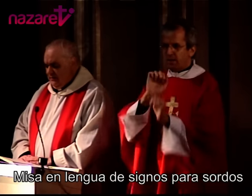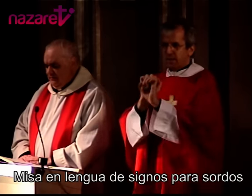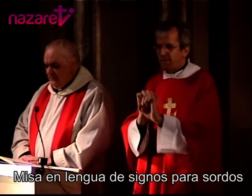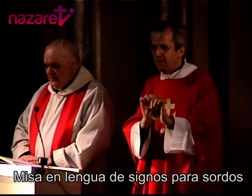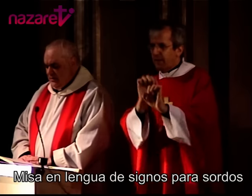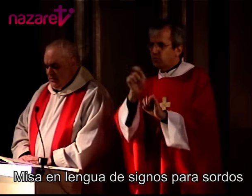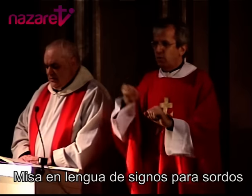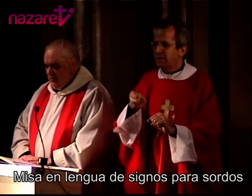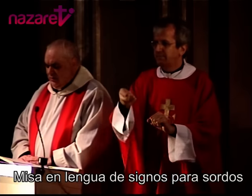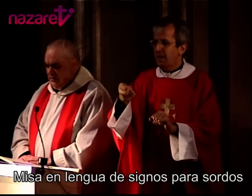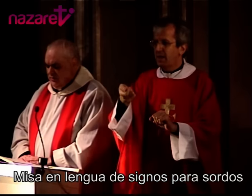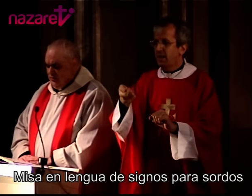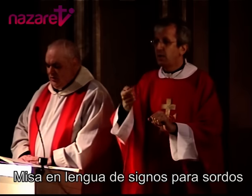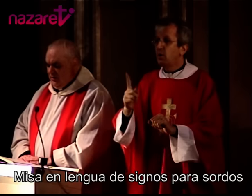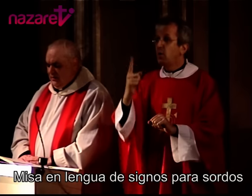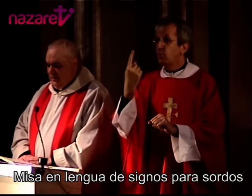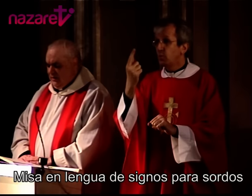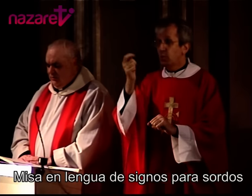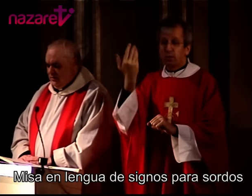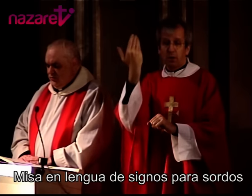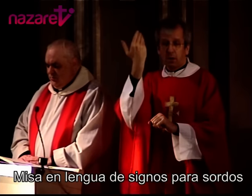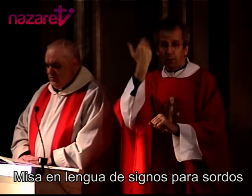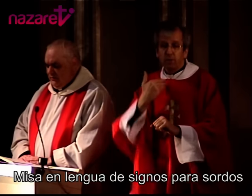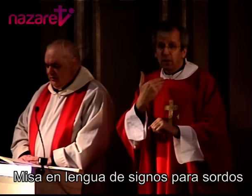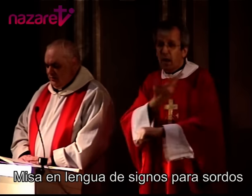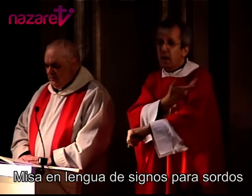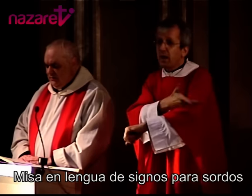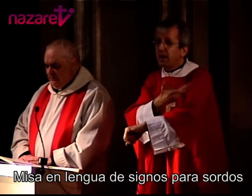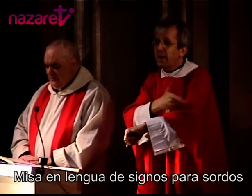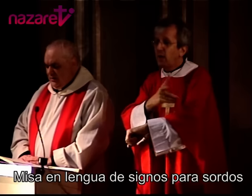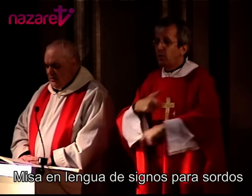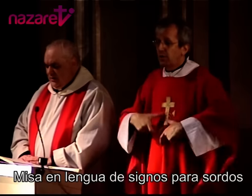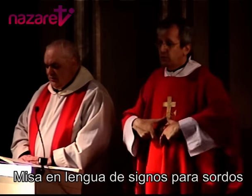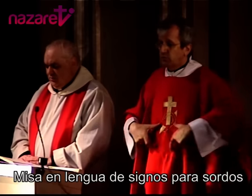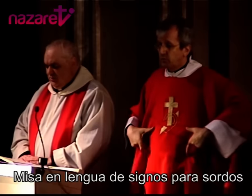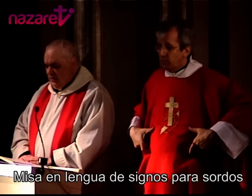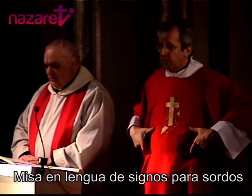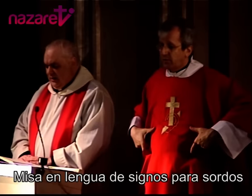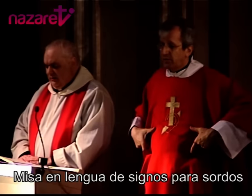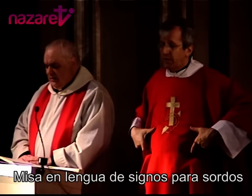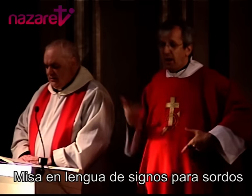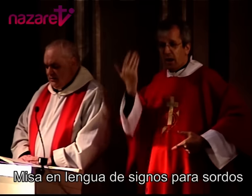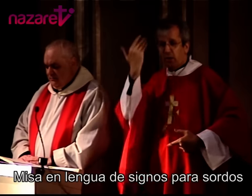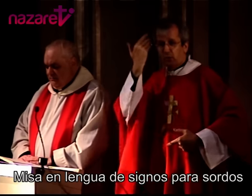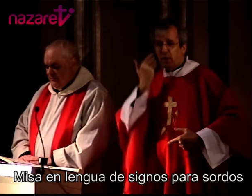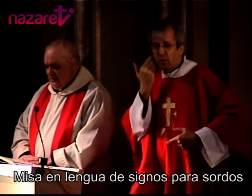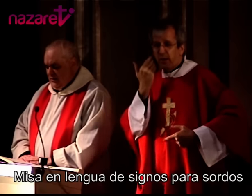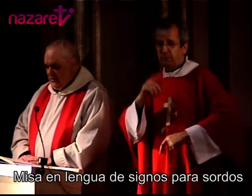espada». Y uno de ellos hirió al criado del sumo sacerdote y le cortó la oreja